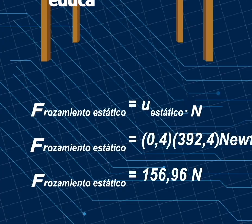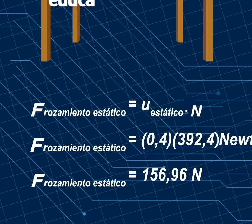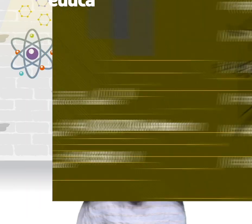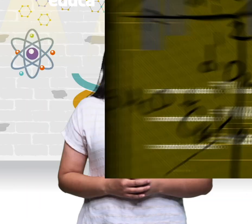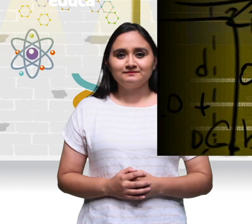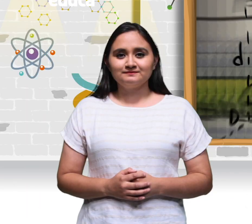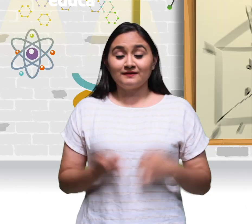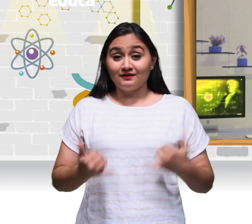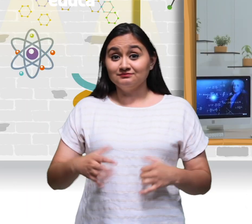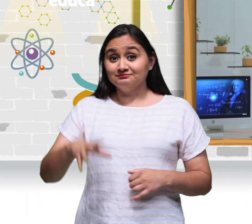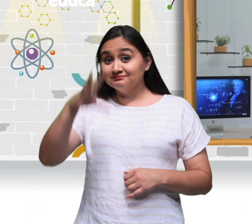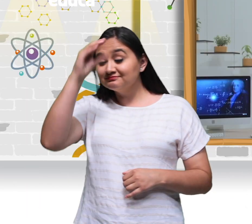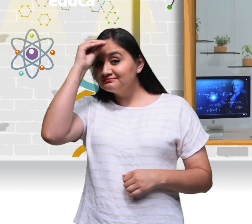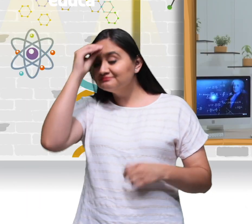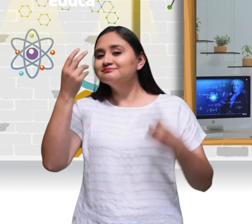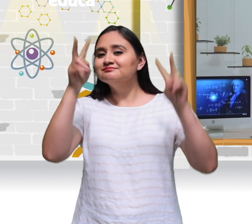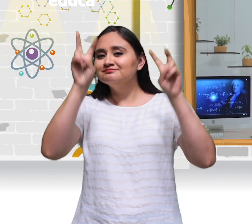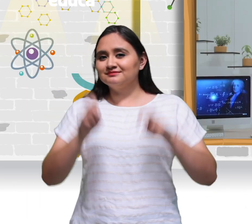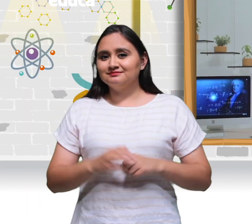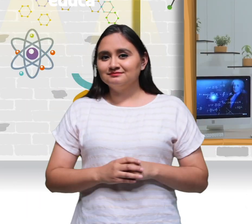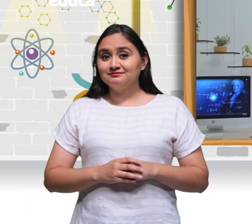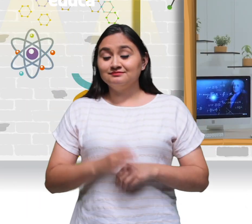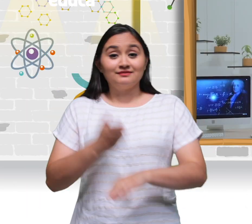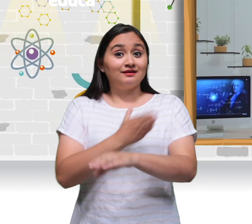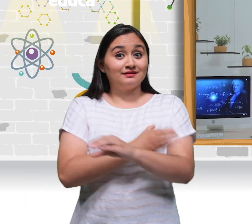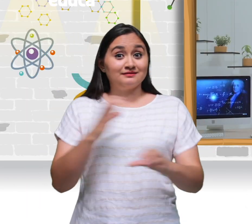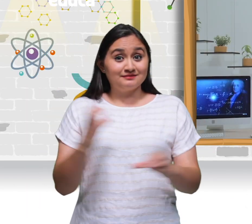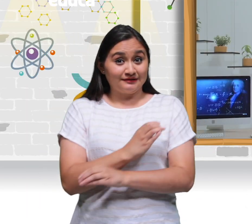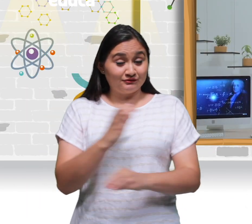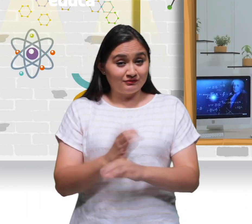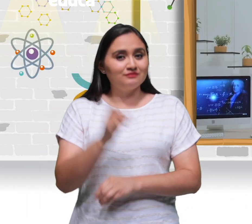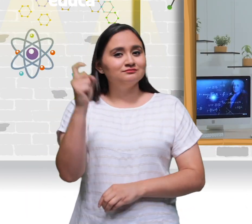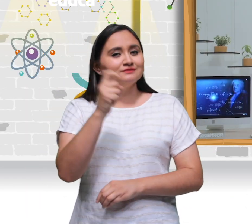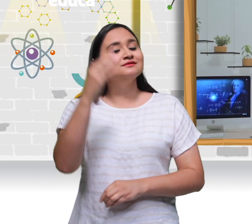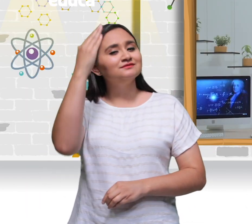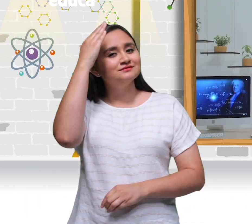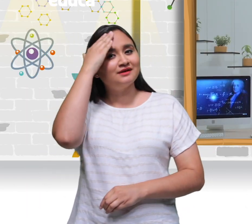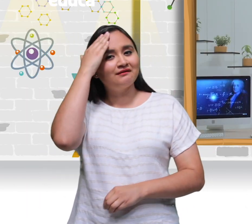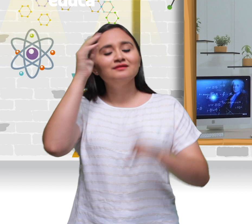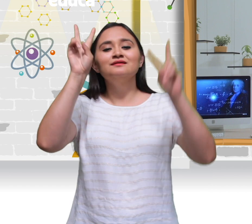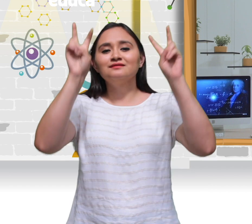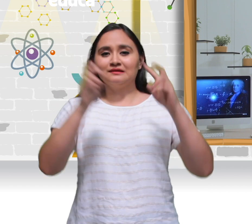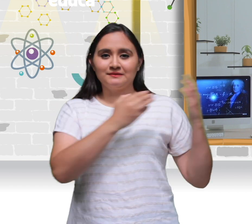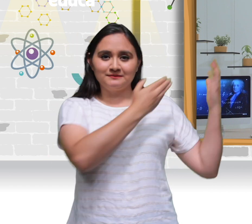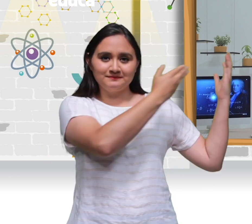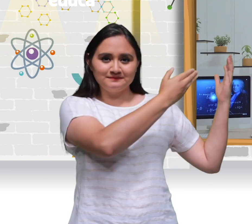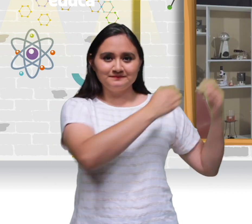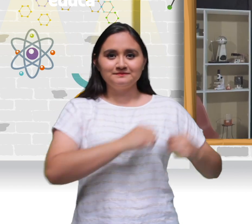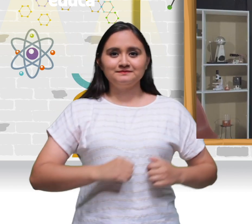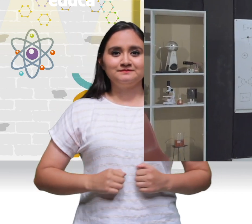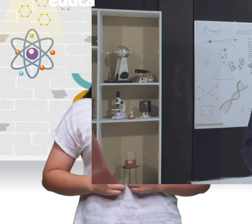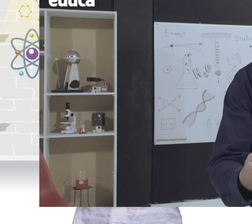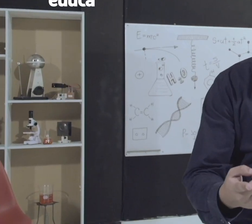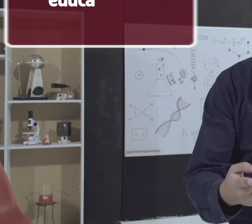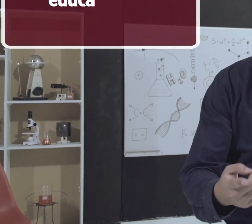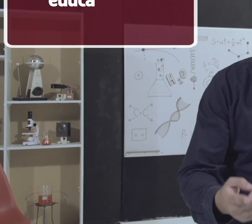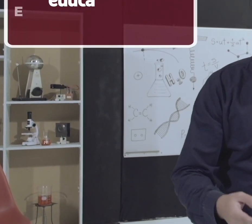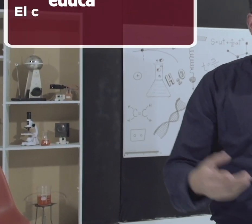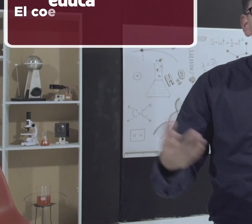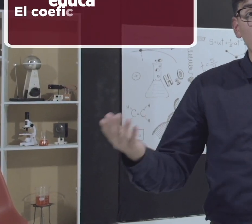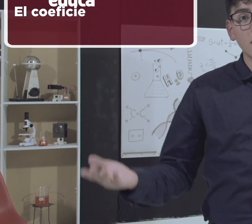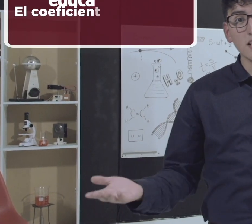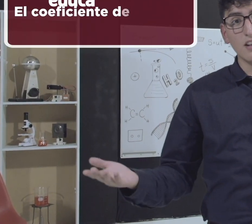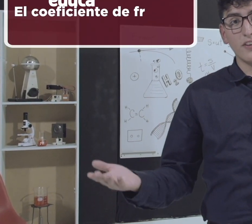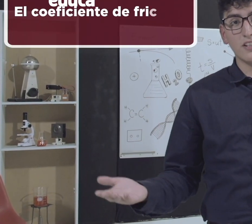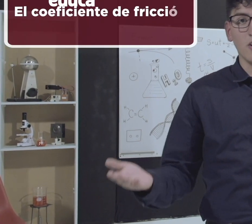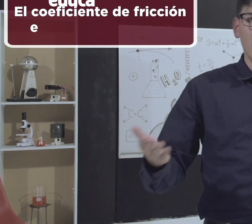156.96 newtons. En la clase de hoy hemos aprendido que para calcular la fuerza de fricción o de rozamiento se necesita saber la masa del objeto,